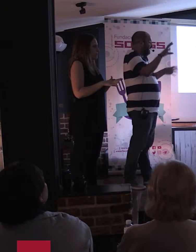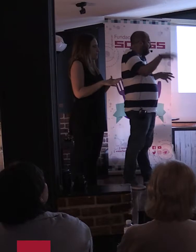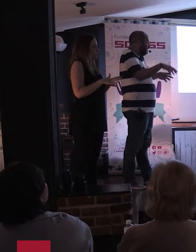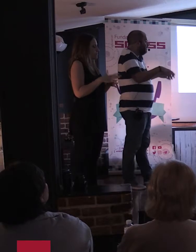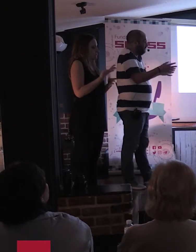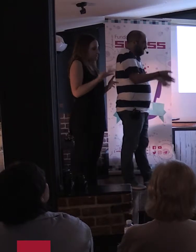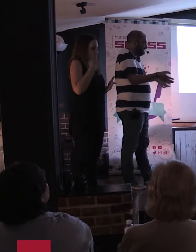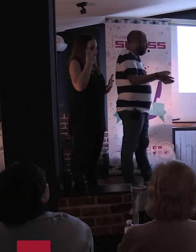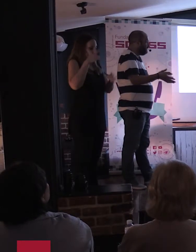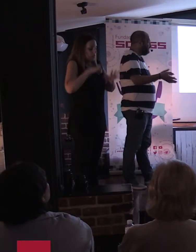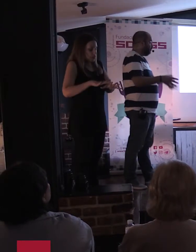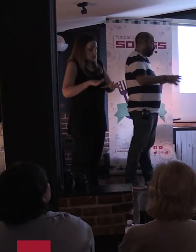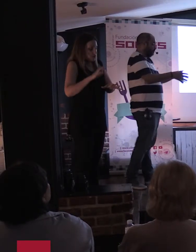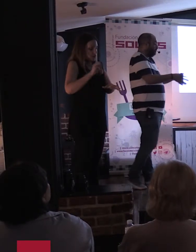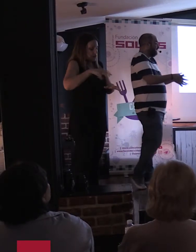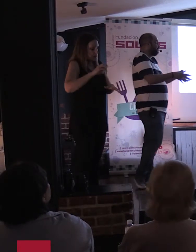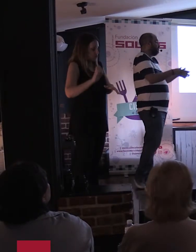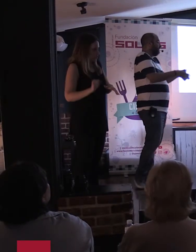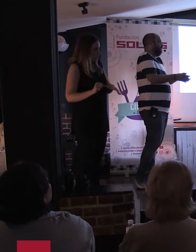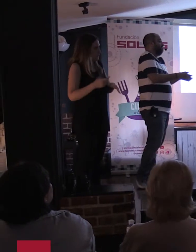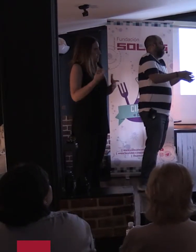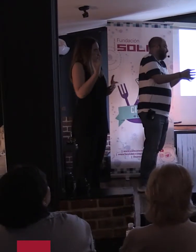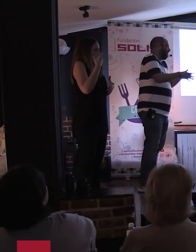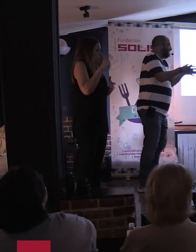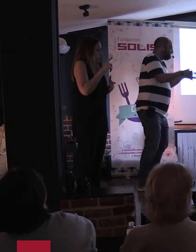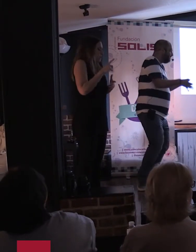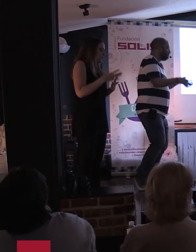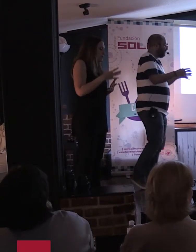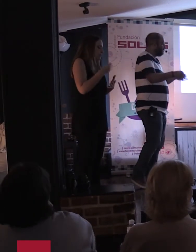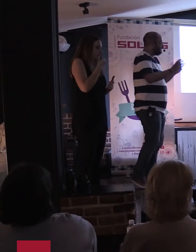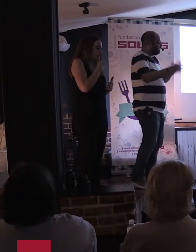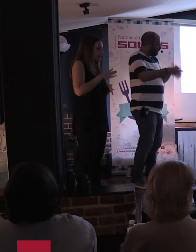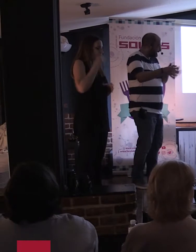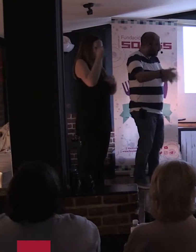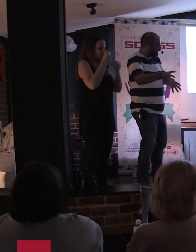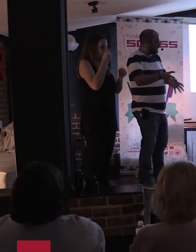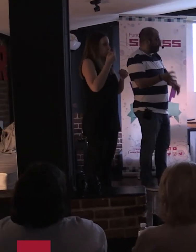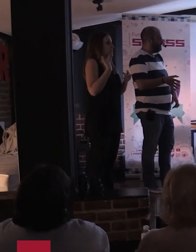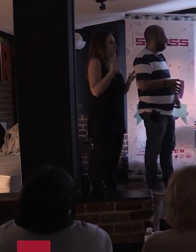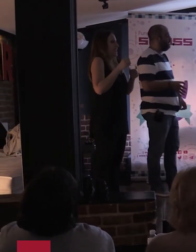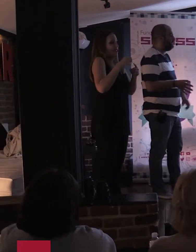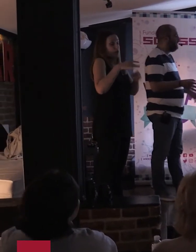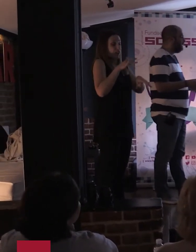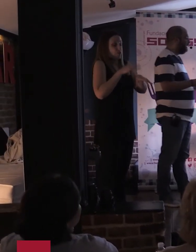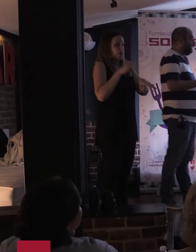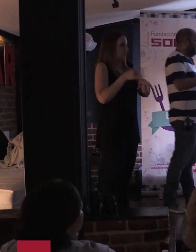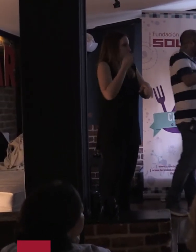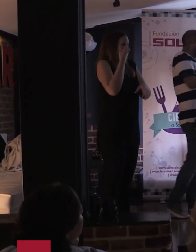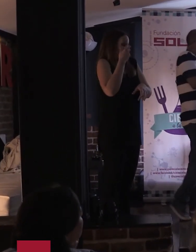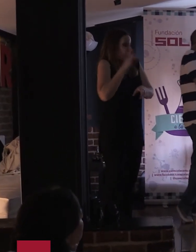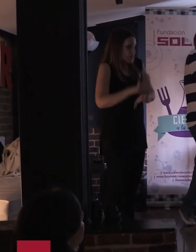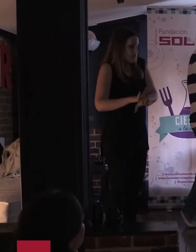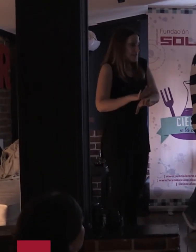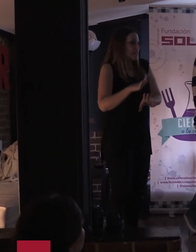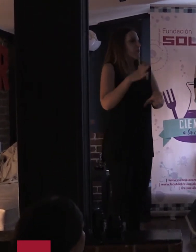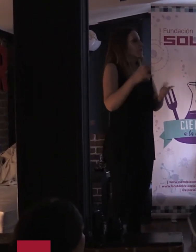todo lo demás, la detección es remota, no tenemos por qué, bueno, pensamos que no vamos a tener por qué tocar a la neurona para detectar. Toda